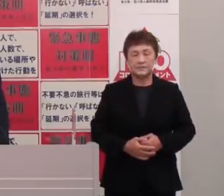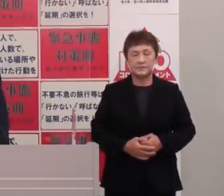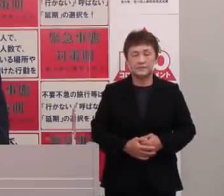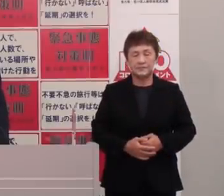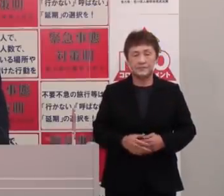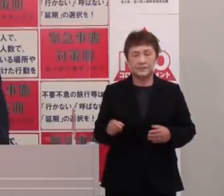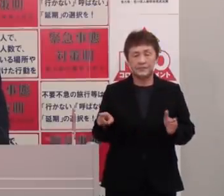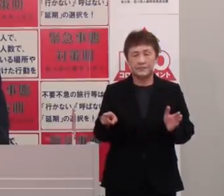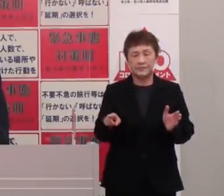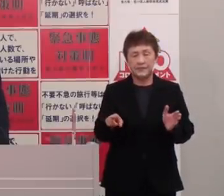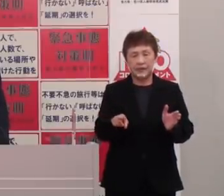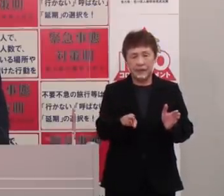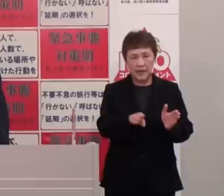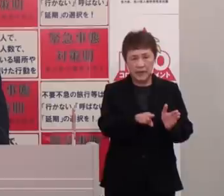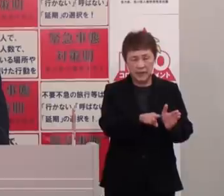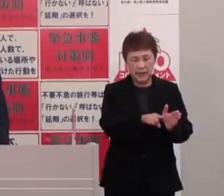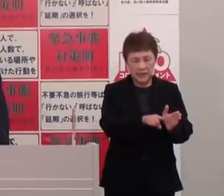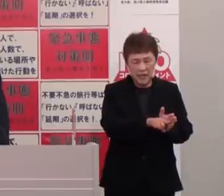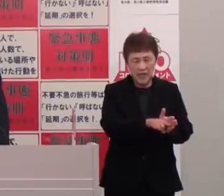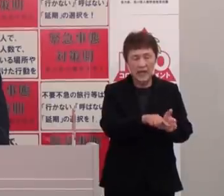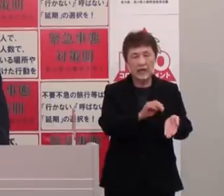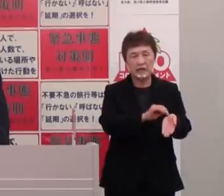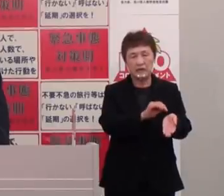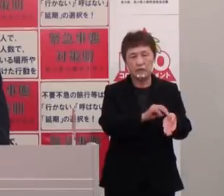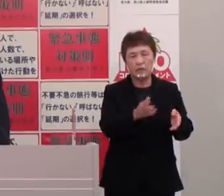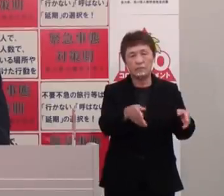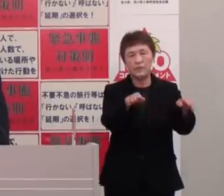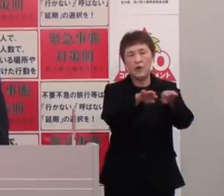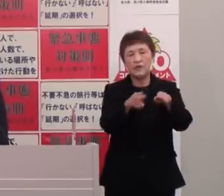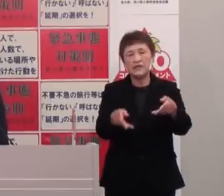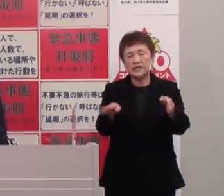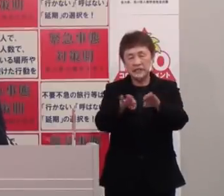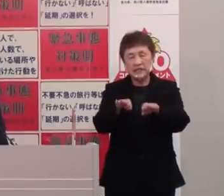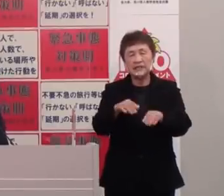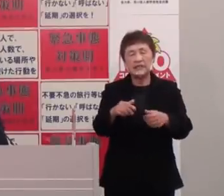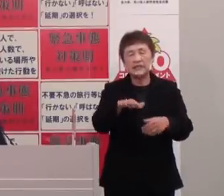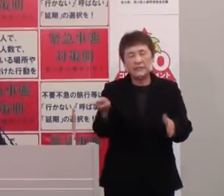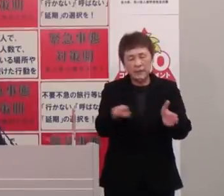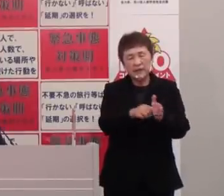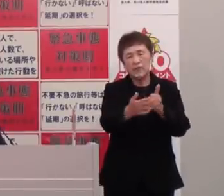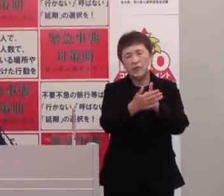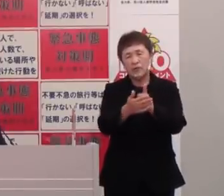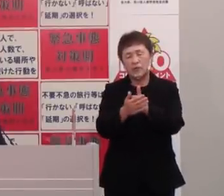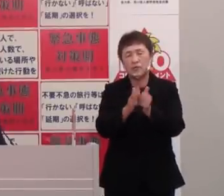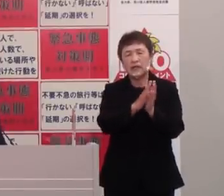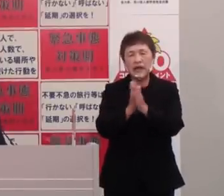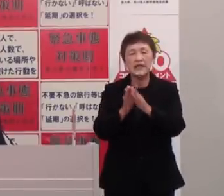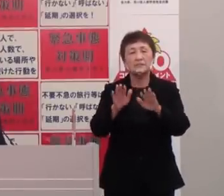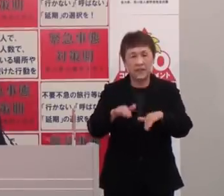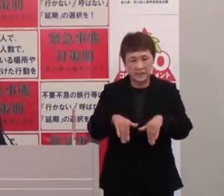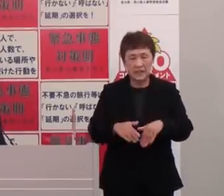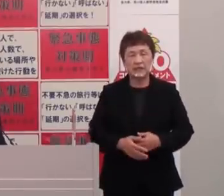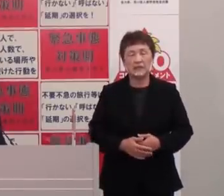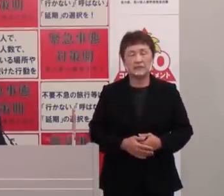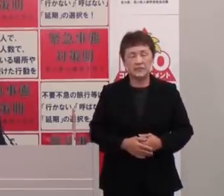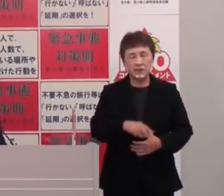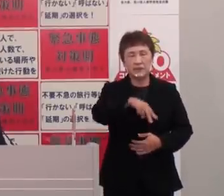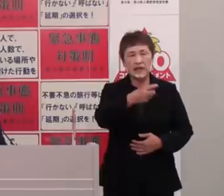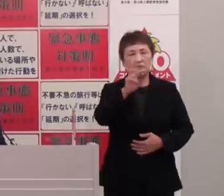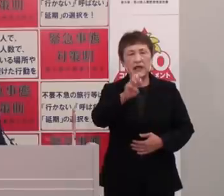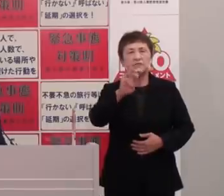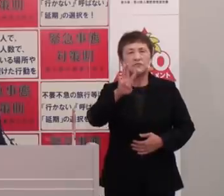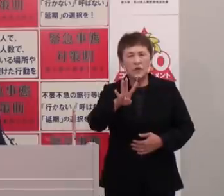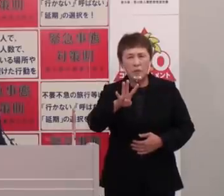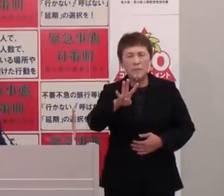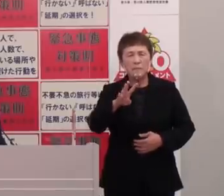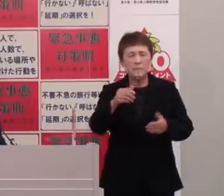これまで、各医療機関にこれまでも協力要請し、徐々にこの234床というところ